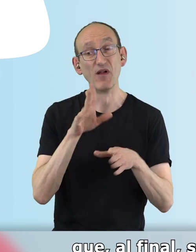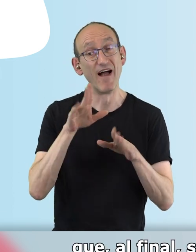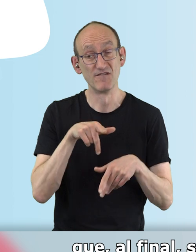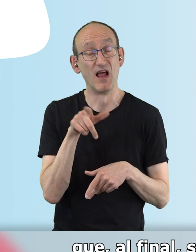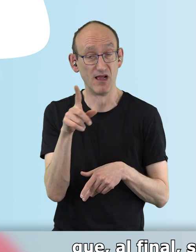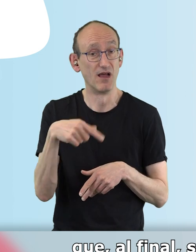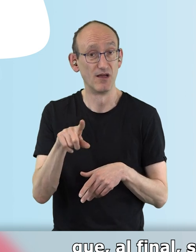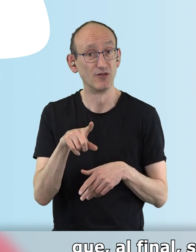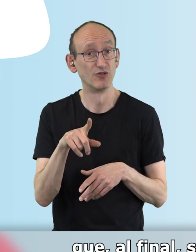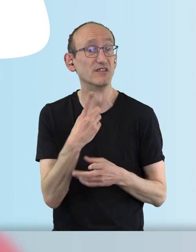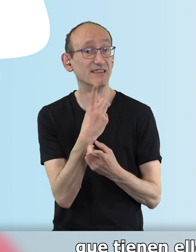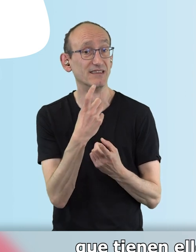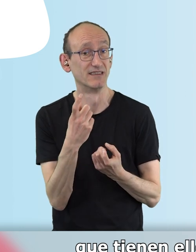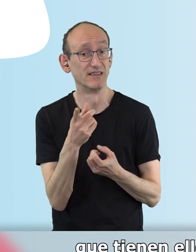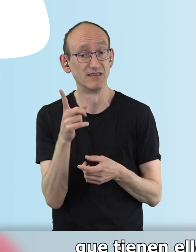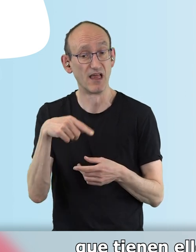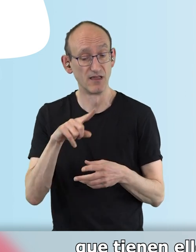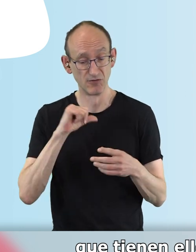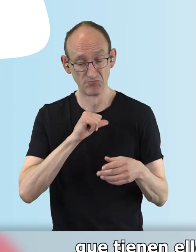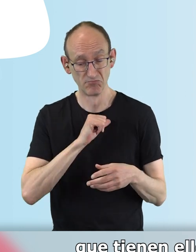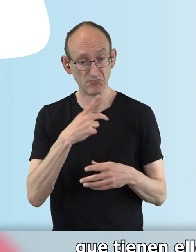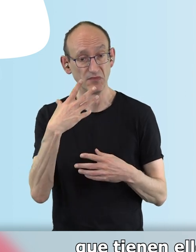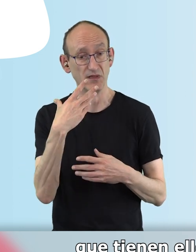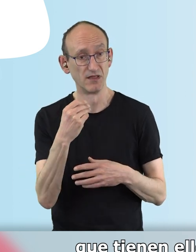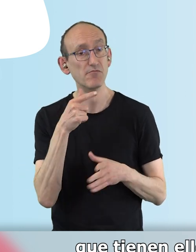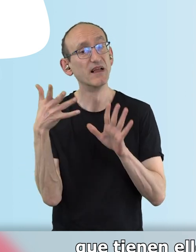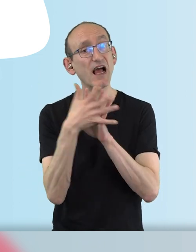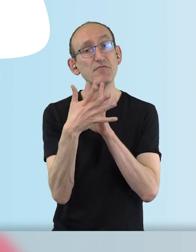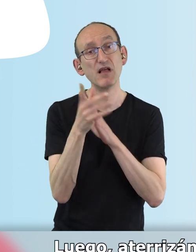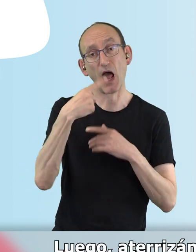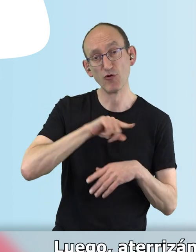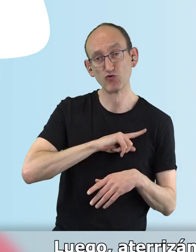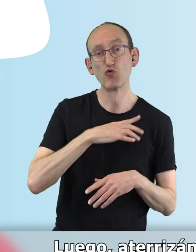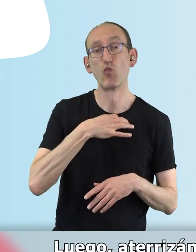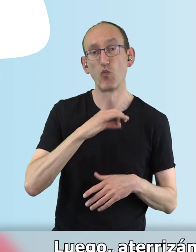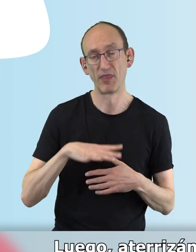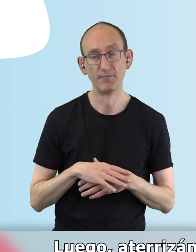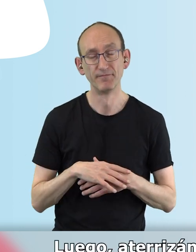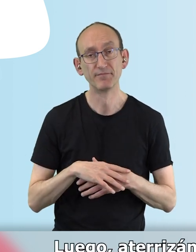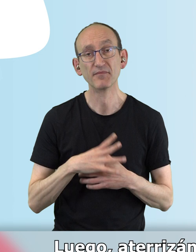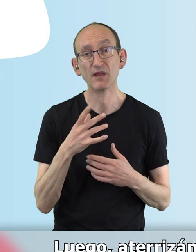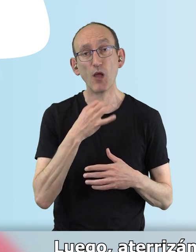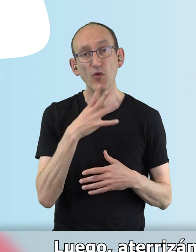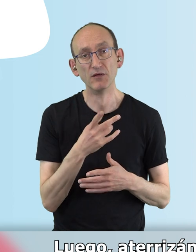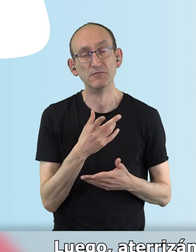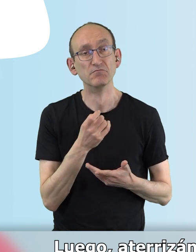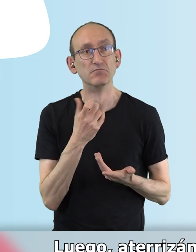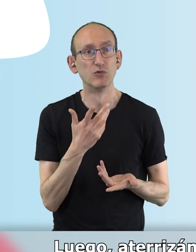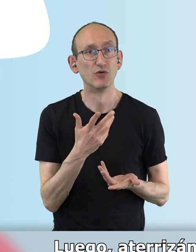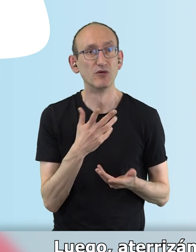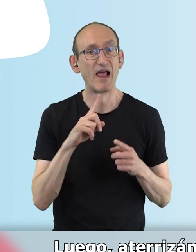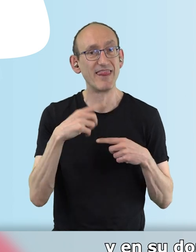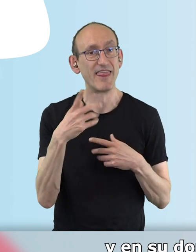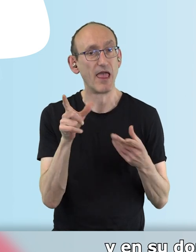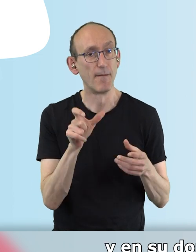quienes realmente entienden la necesidad que tienen ellos mismos, ¿no? Y nos la pueden explicar. Luego, aterrizándolo un poco